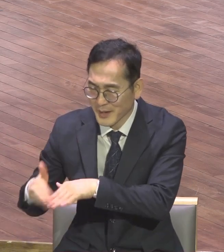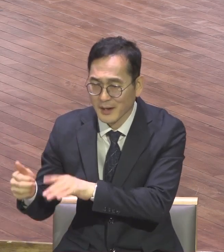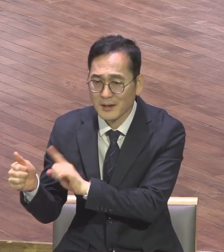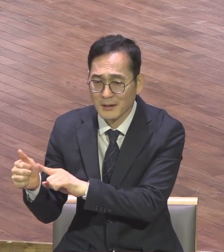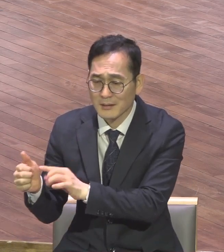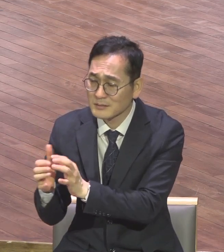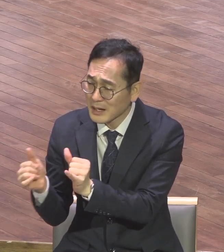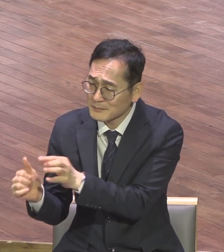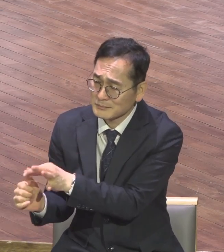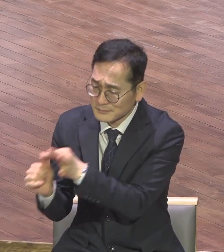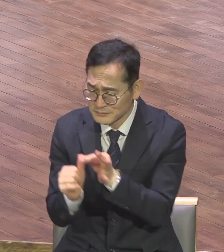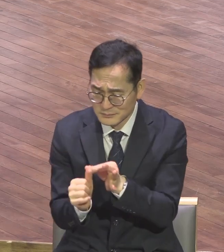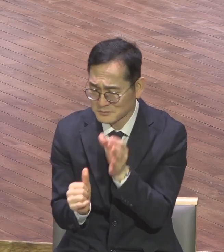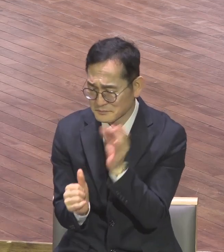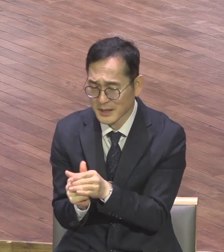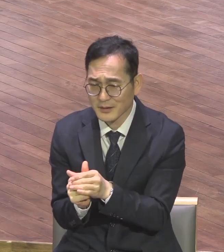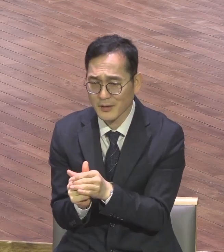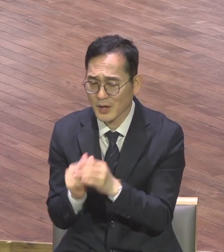이상하게 글에 통해서